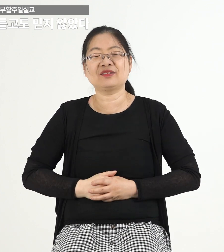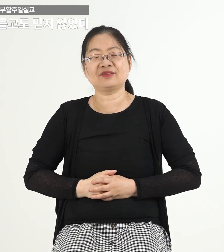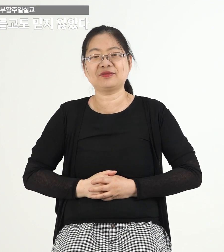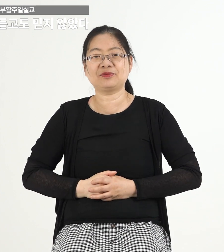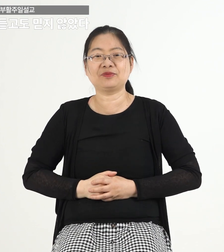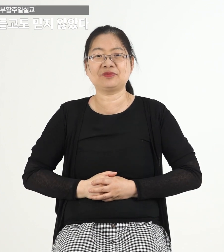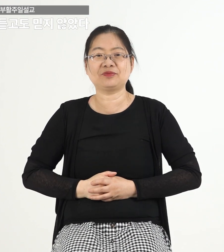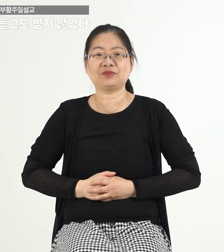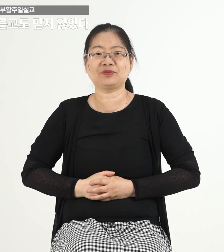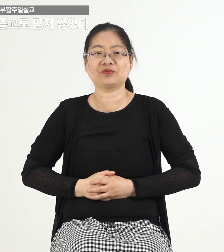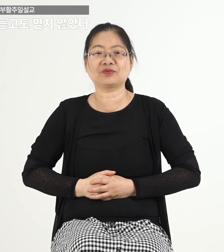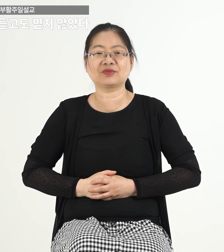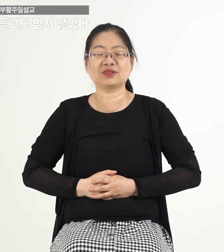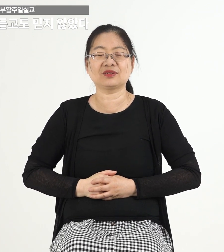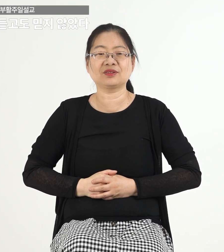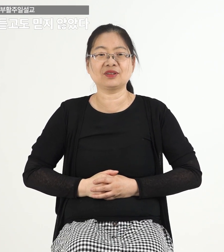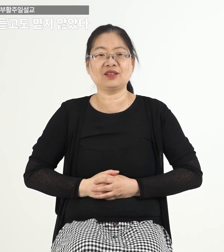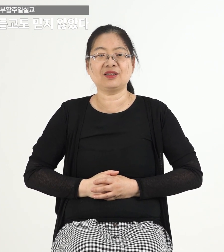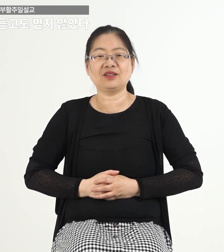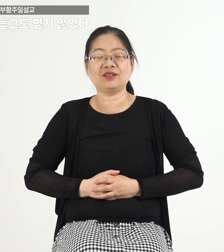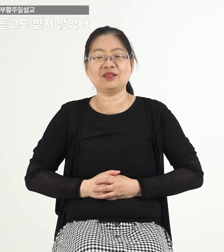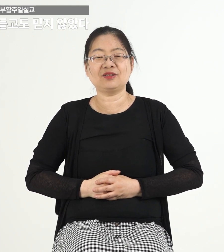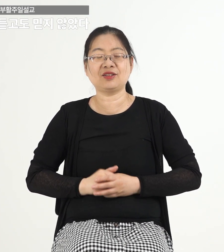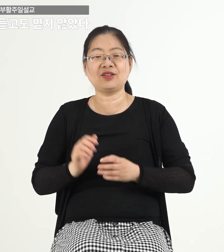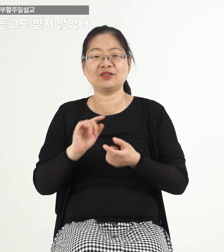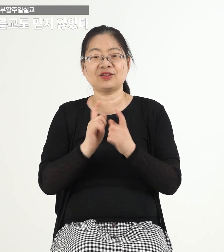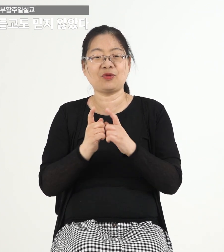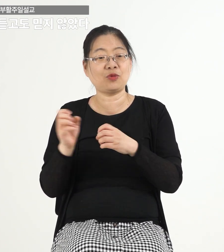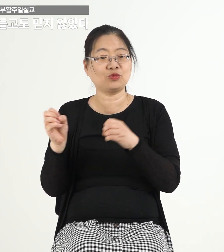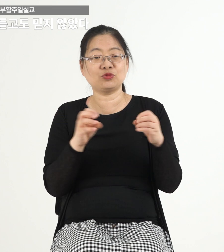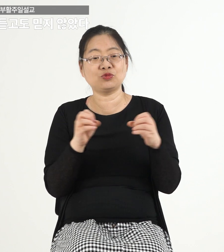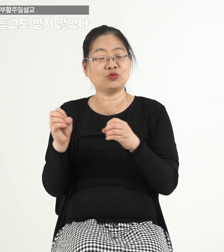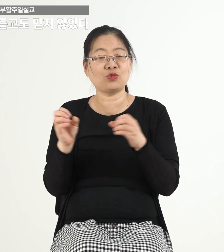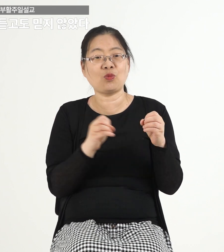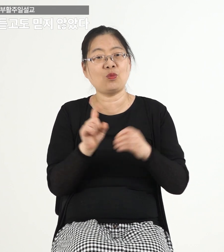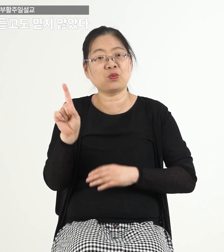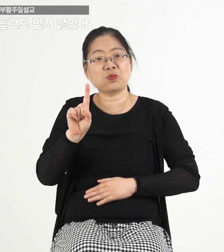곳으로. 그런데 그들이 서로 주고받으면서